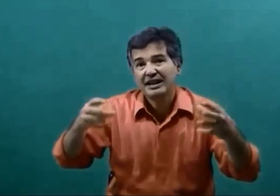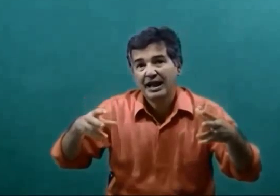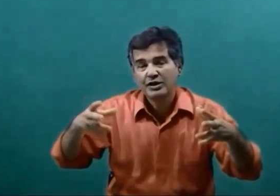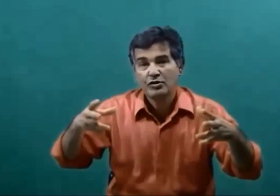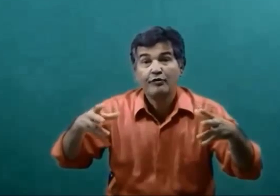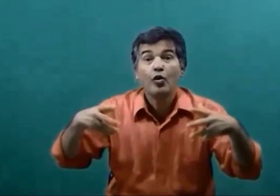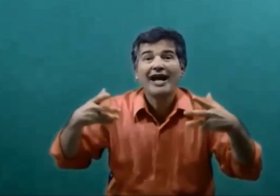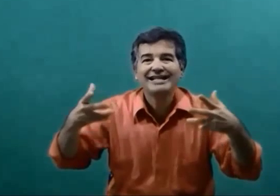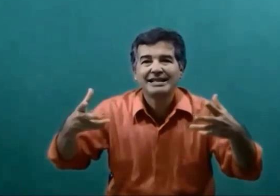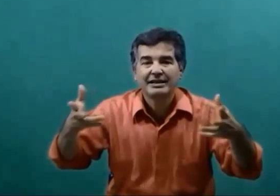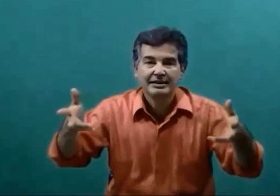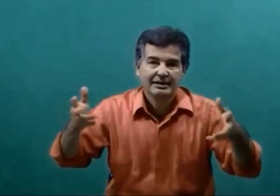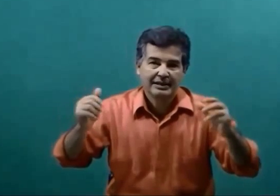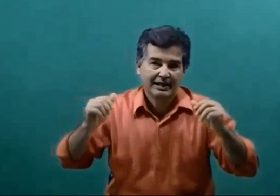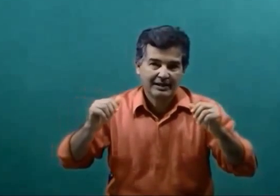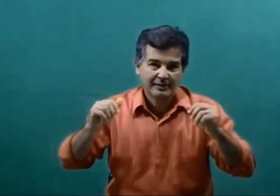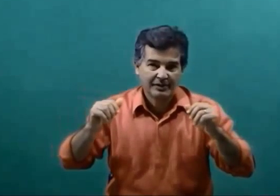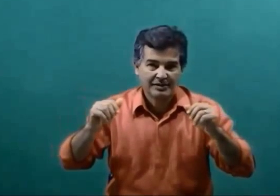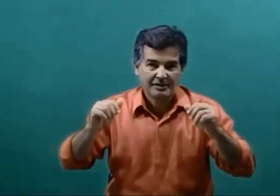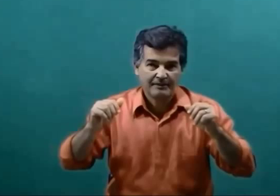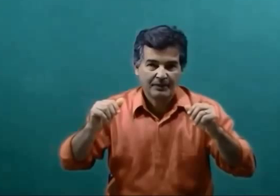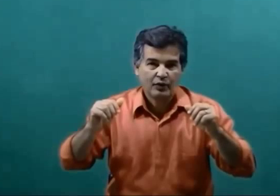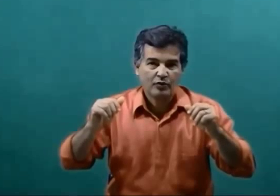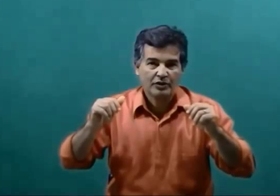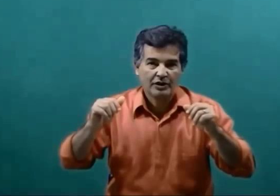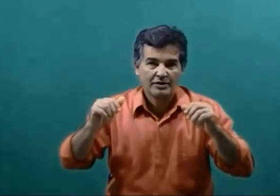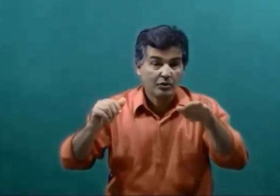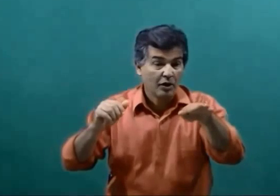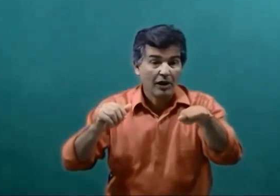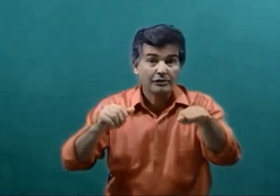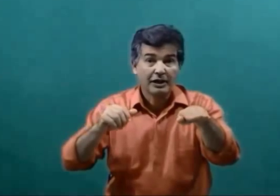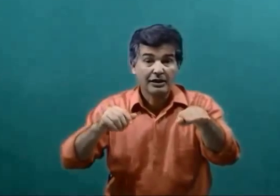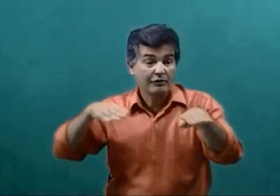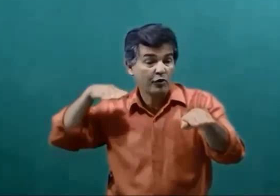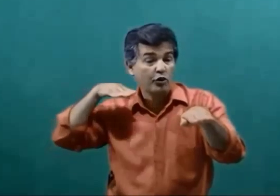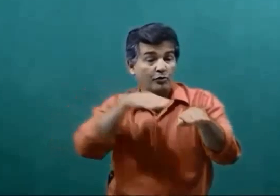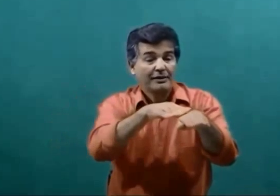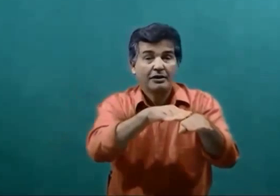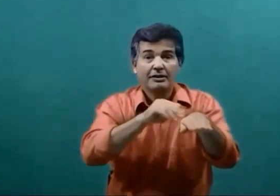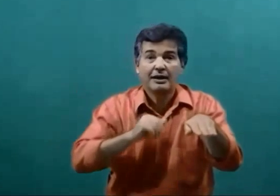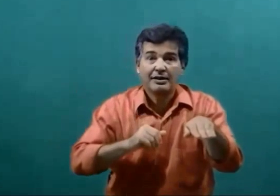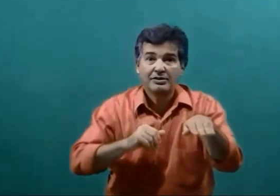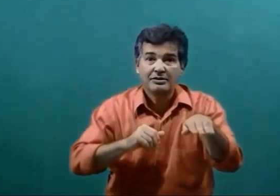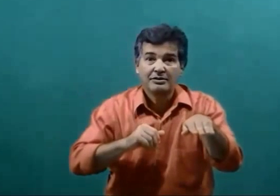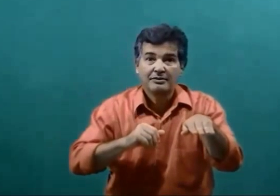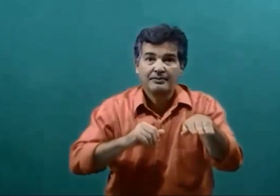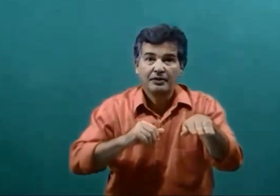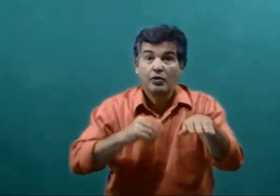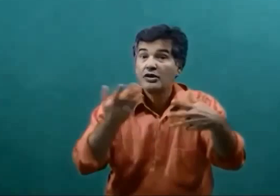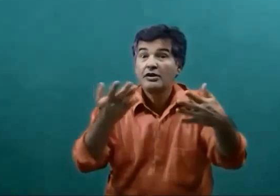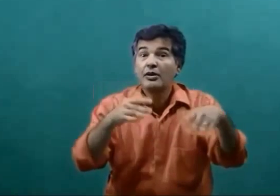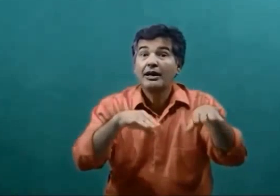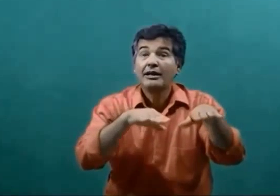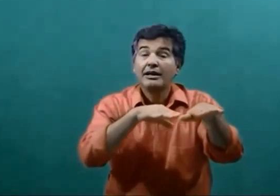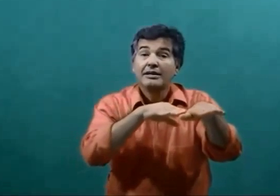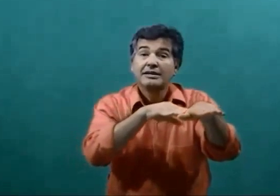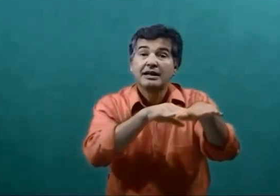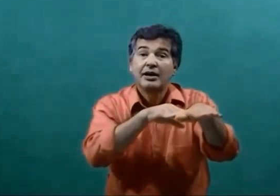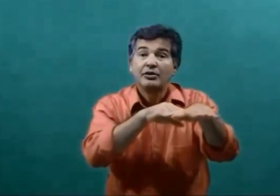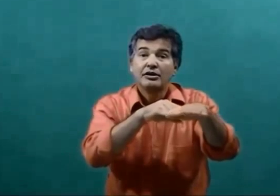facilitar a sua fluência na Libras, na comunicação. O carro está aqui, veio o outro, bateu atrás. Ou então aquele sinal